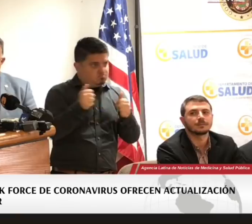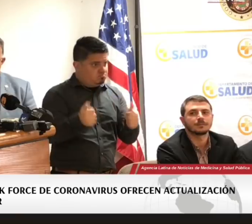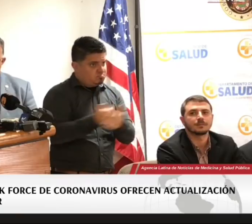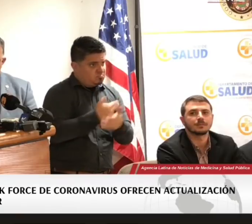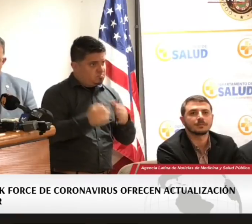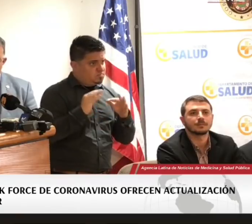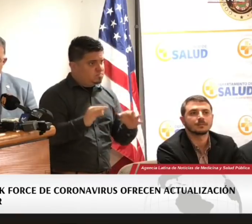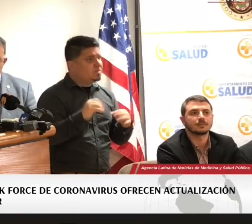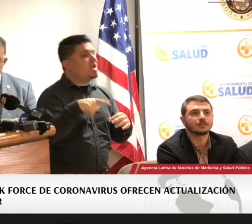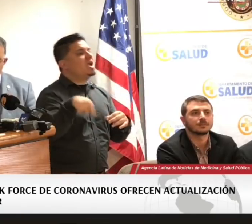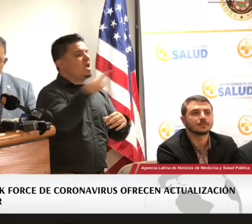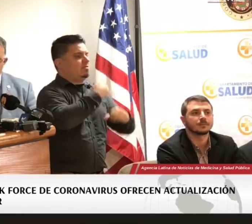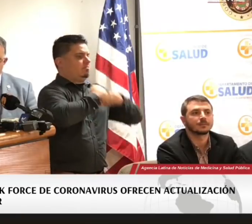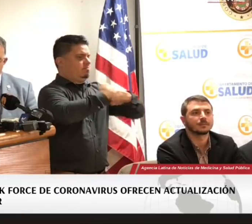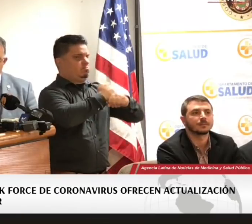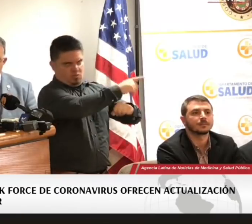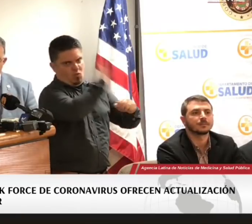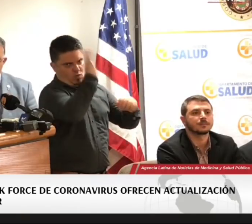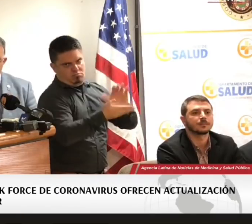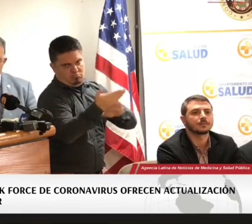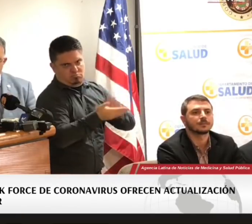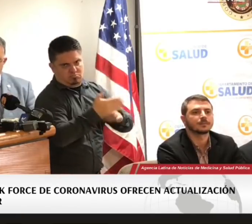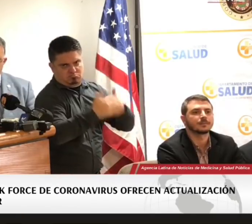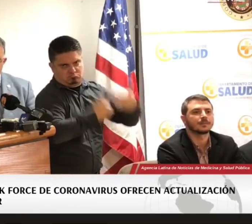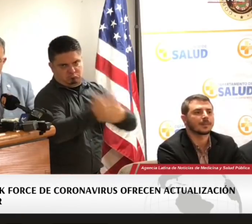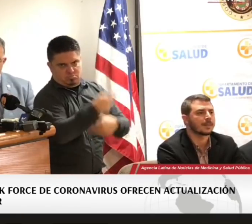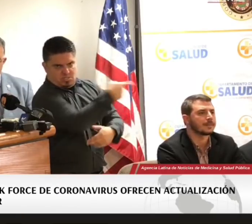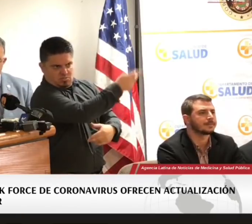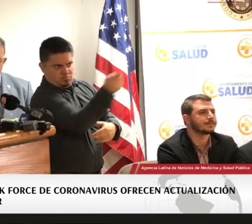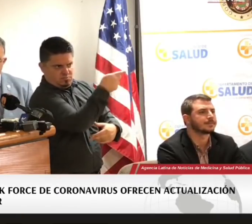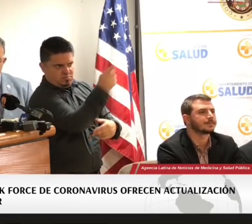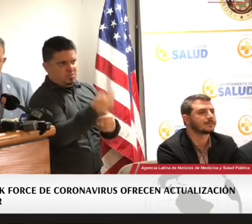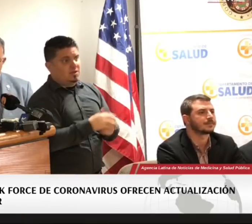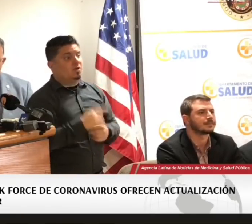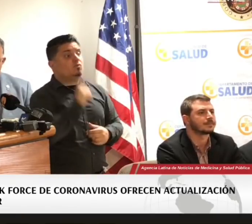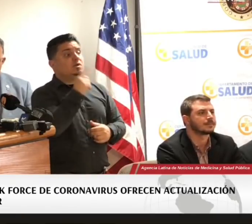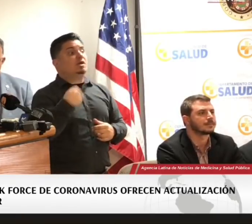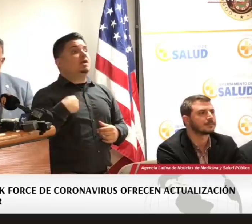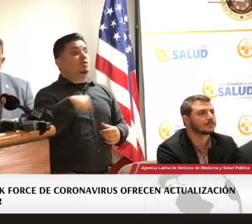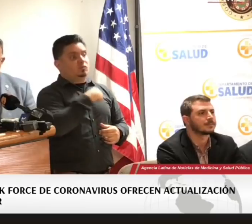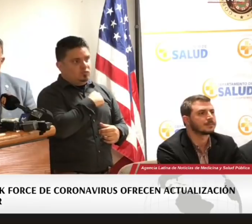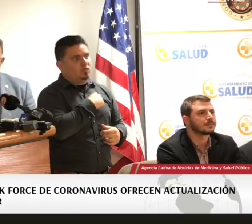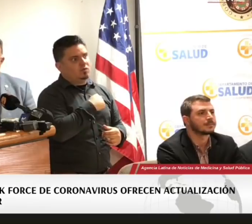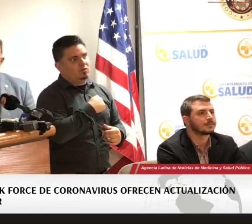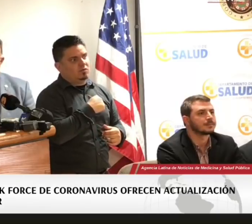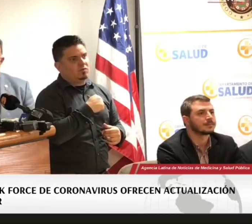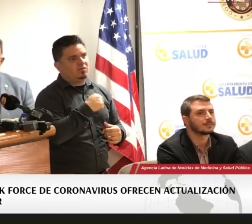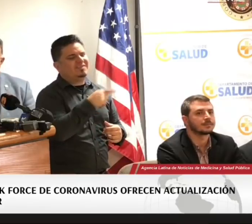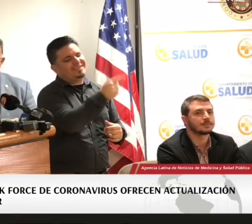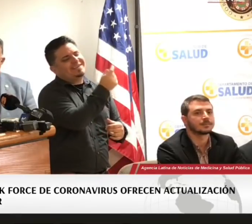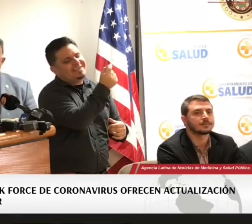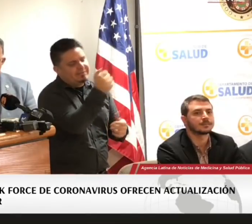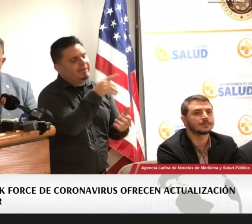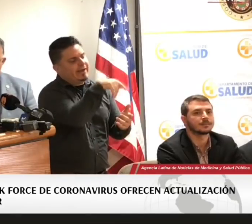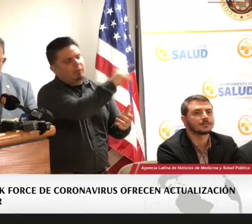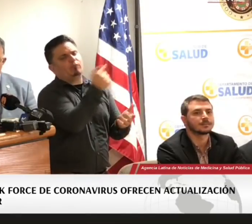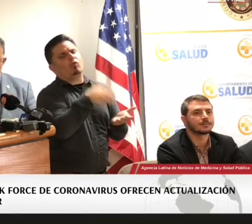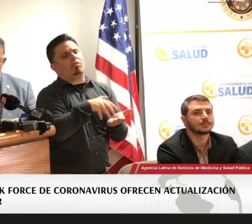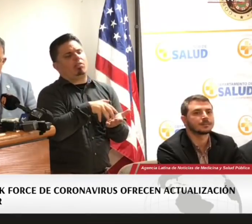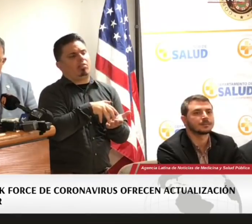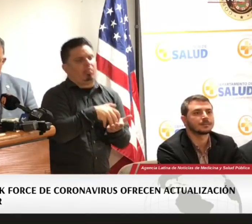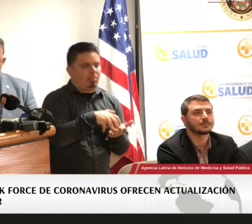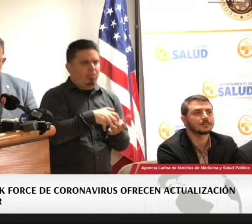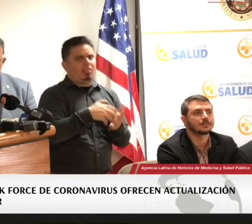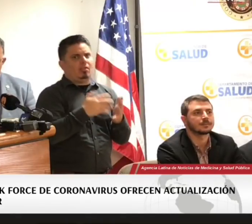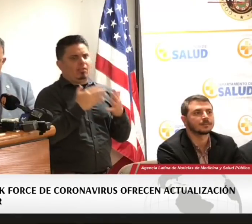de edad avanzada para que se puedan proteger, porque ciertamente son la población vulnerable ante esta situación. Así que durante la tarde